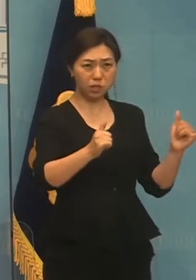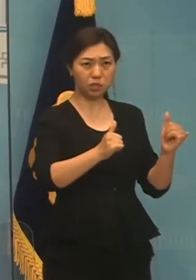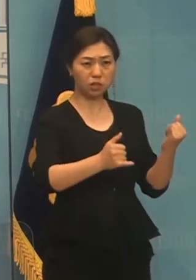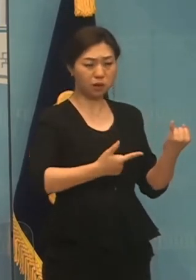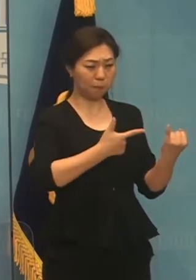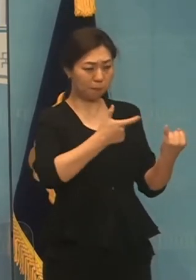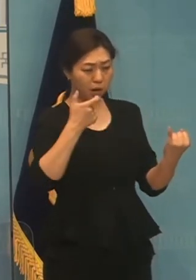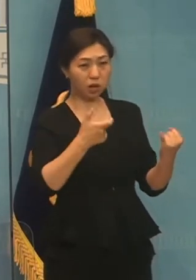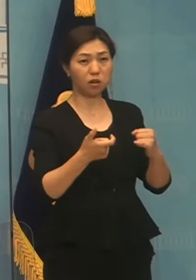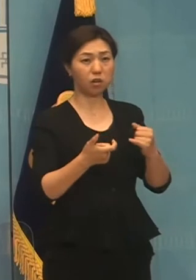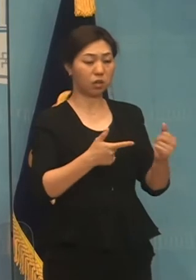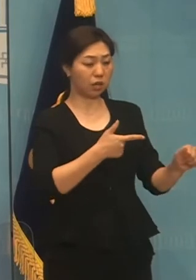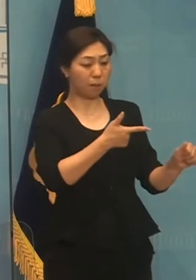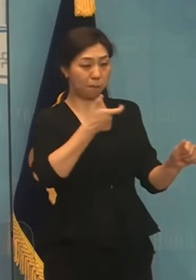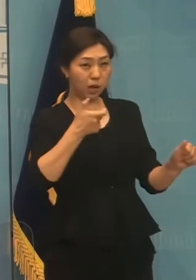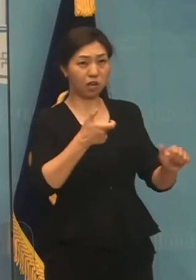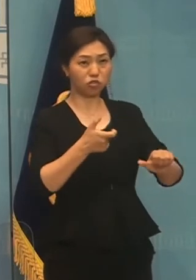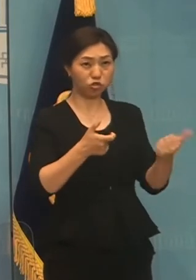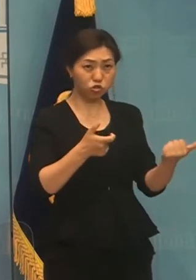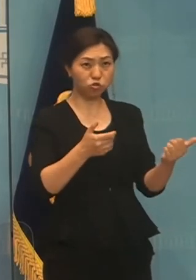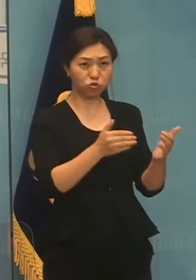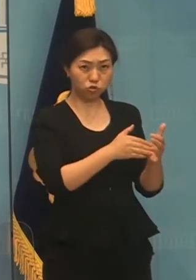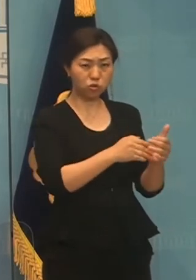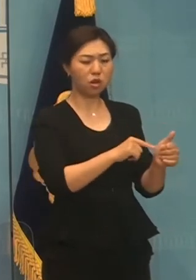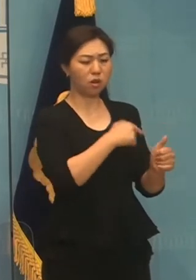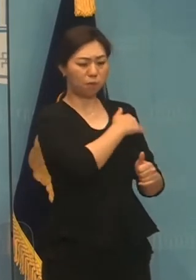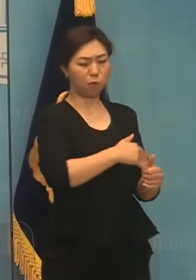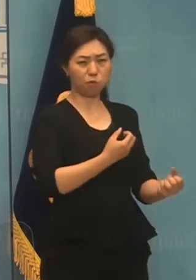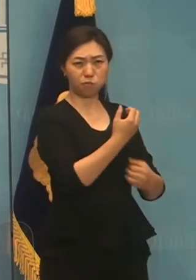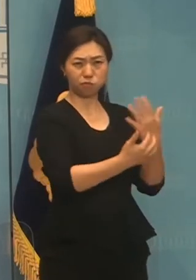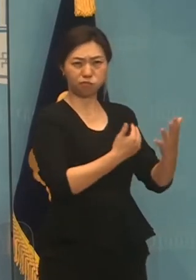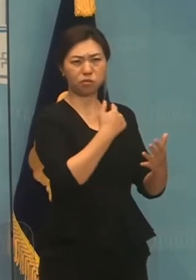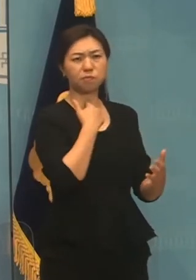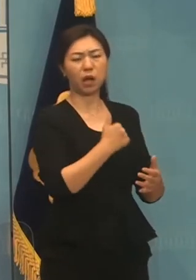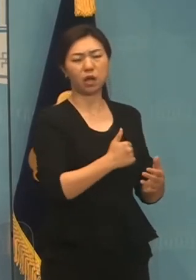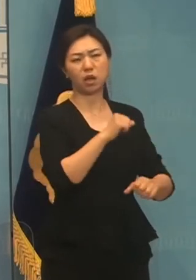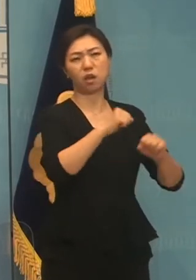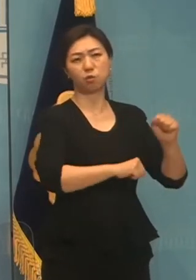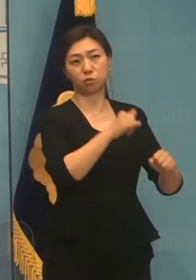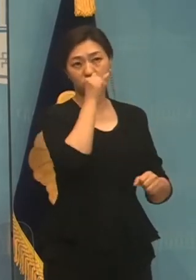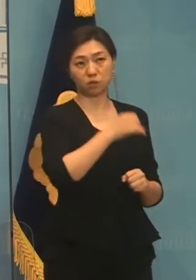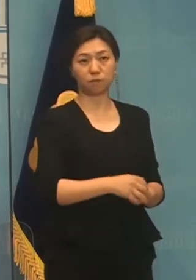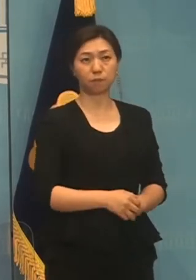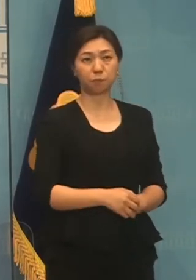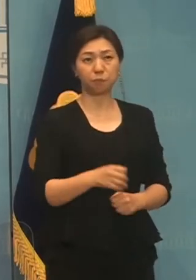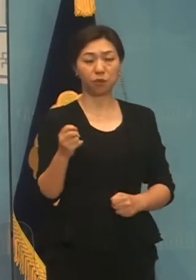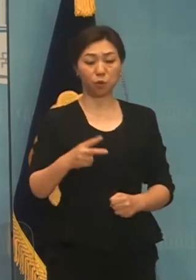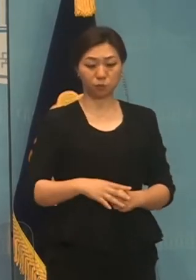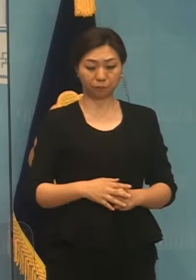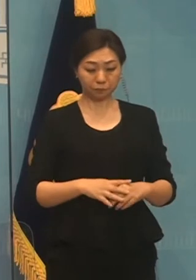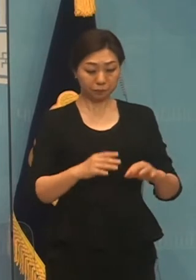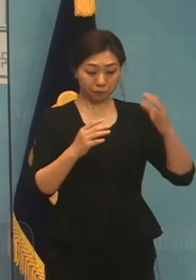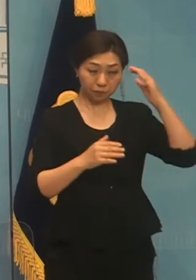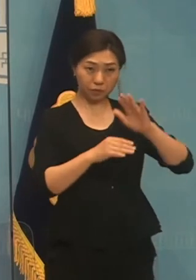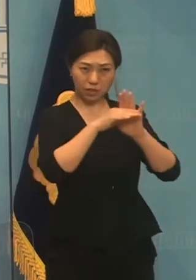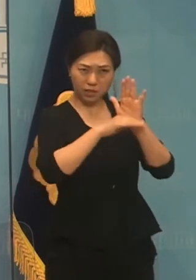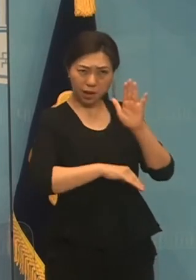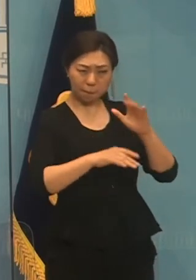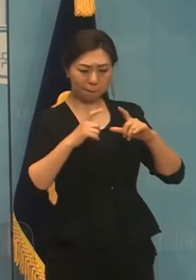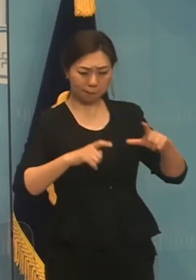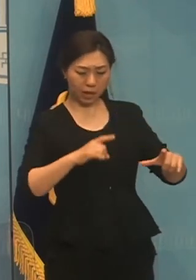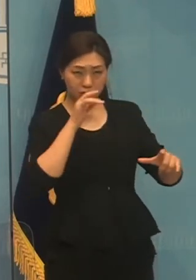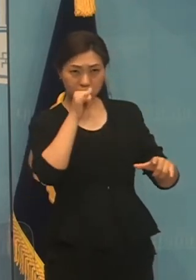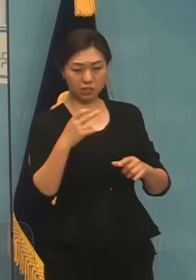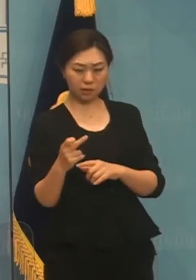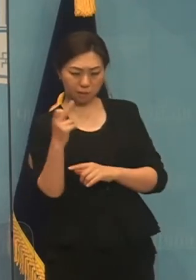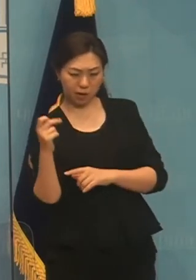이미 오래전에 핵무력 완성을 선언하고 대한민국만을 겨냥한 신형 단거리 미사일